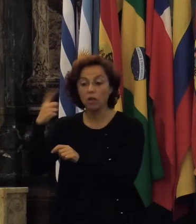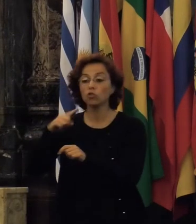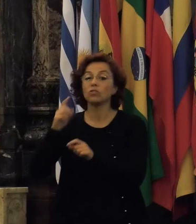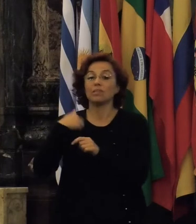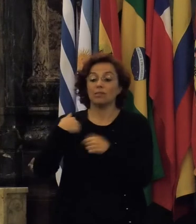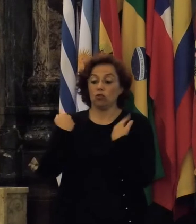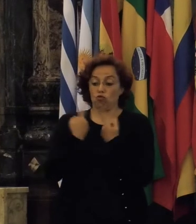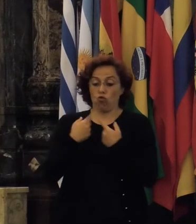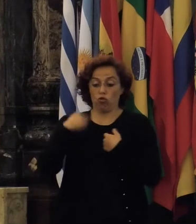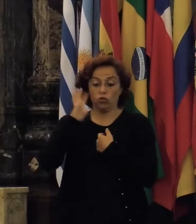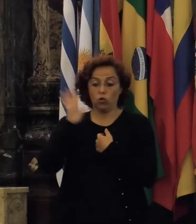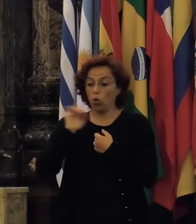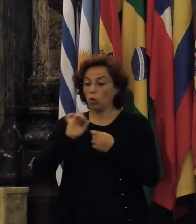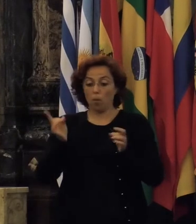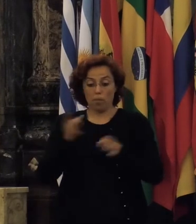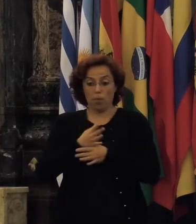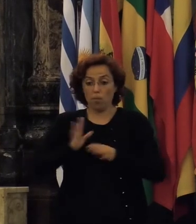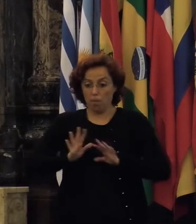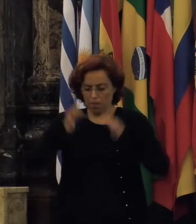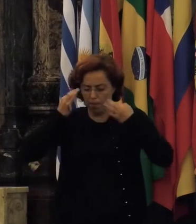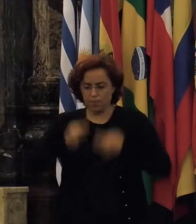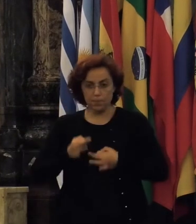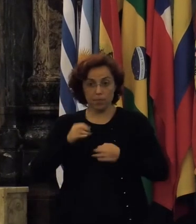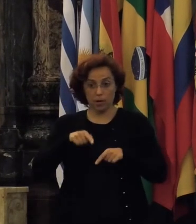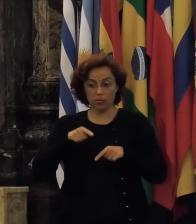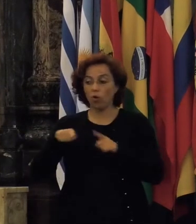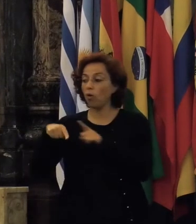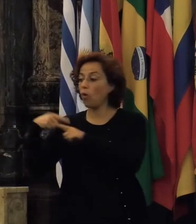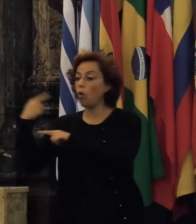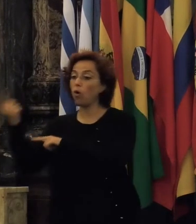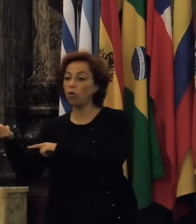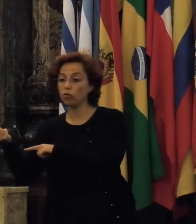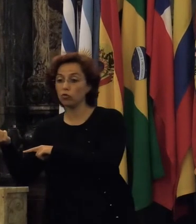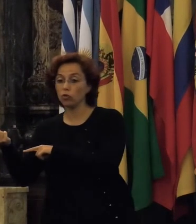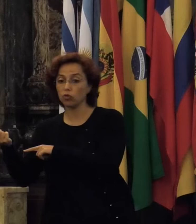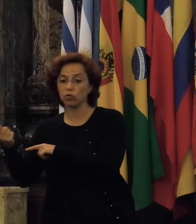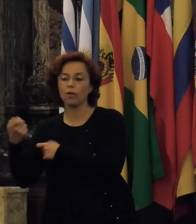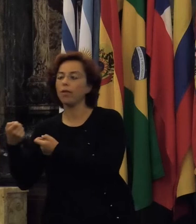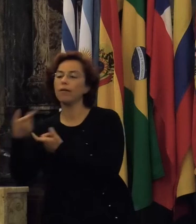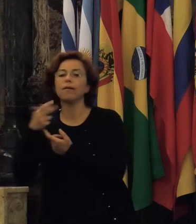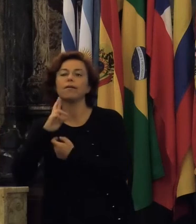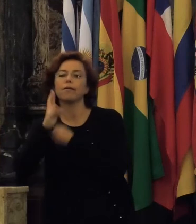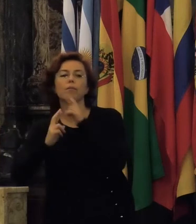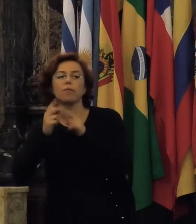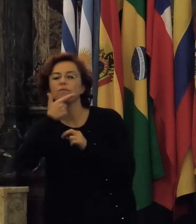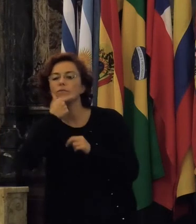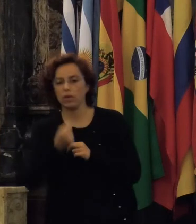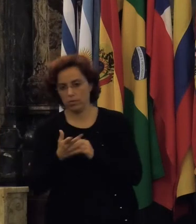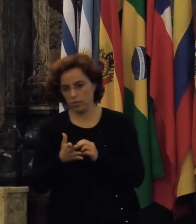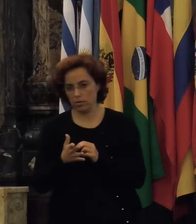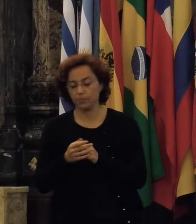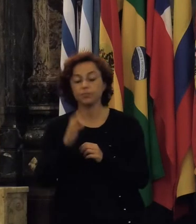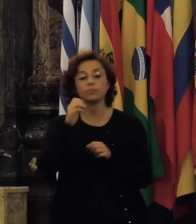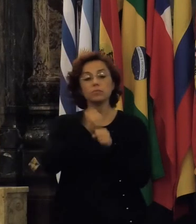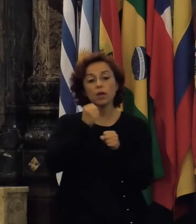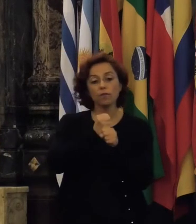nosotros no estamos preparados para eso, obviamente que otros dan respuestas fáciles. Hay un trabajo de Héctor